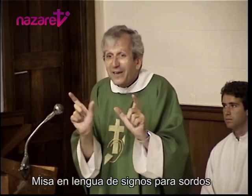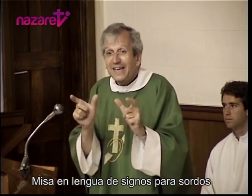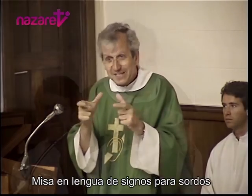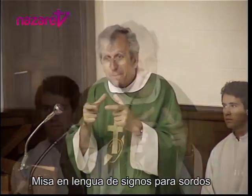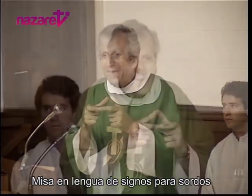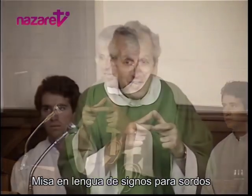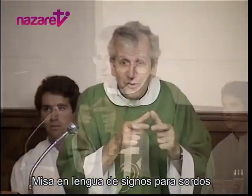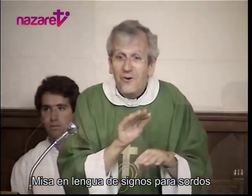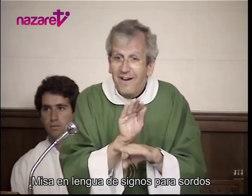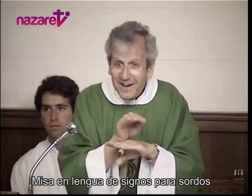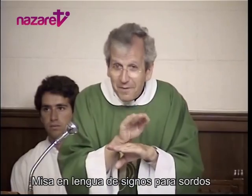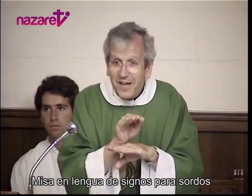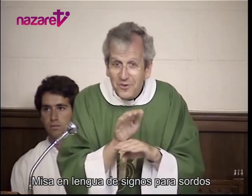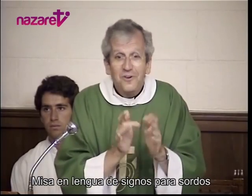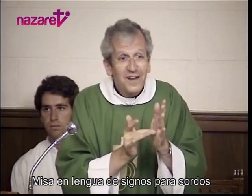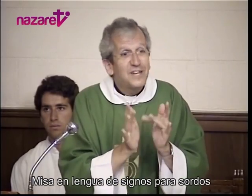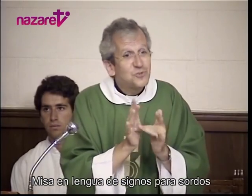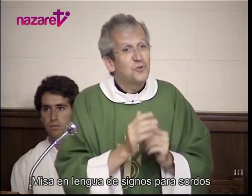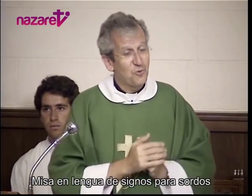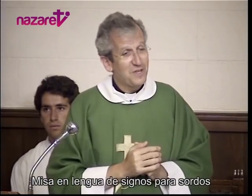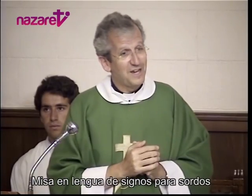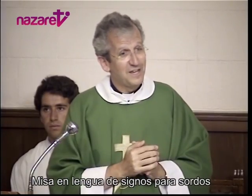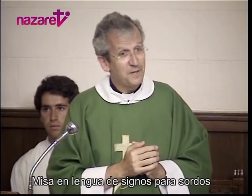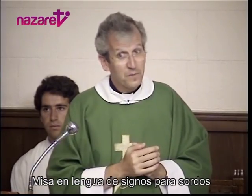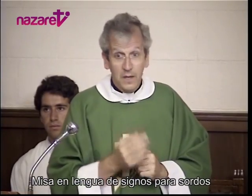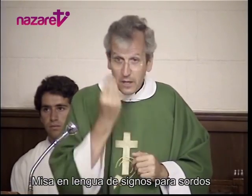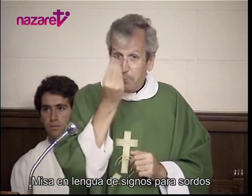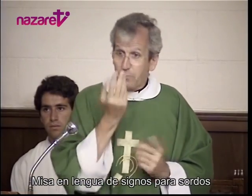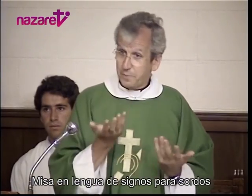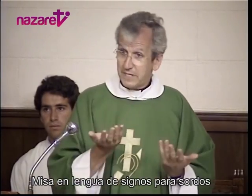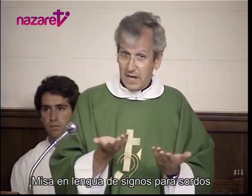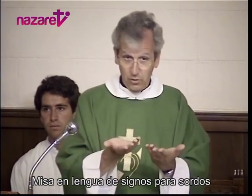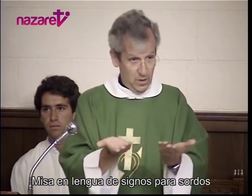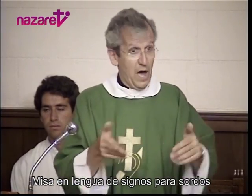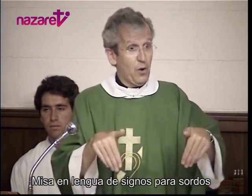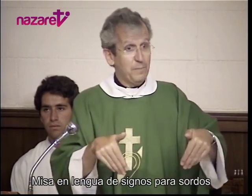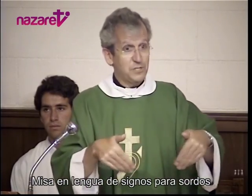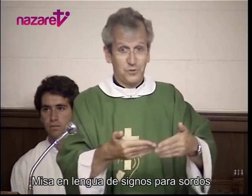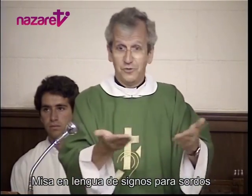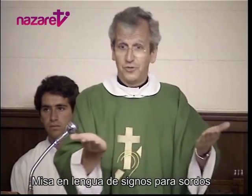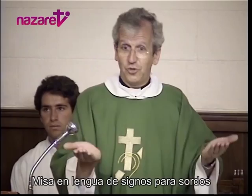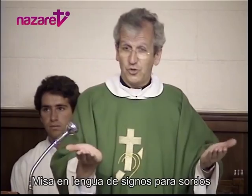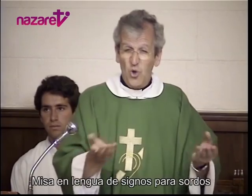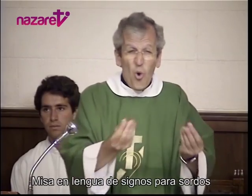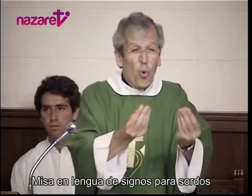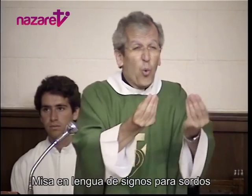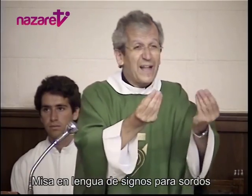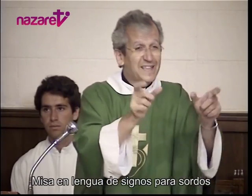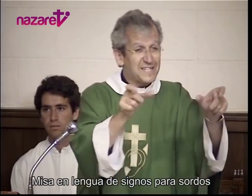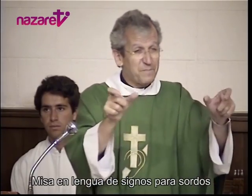ese pequeño rebaño Jesús lo cuida. Y podemos pensarlo ahora mismo, nosotros, cuántas